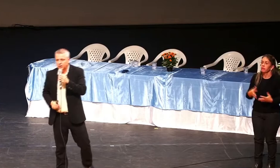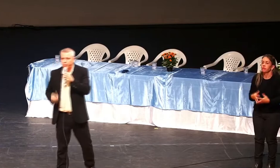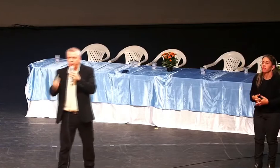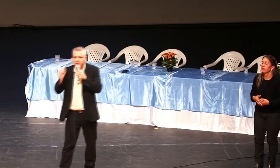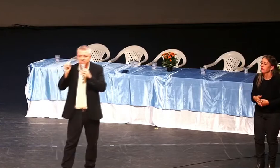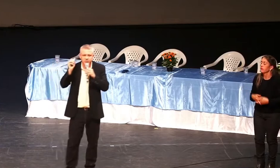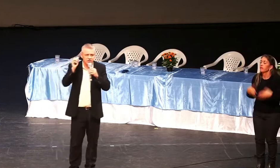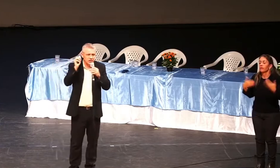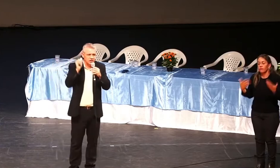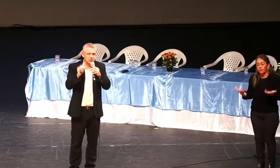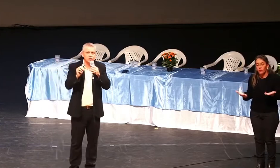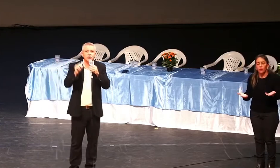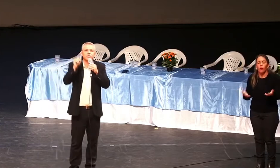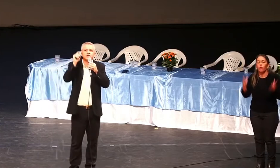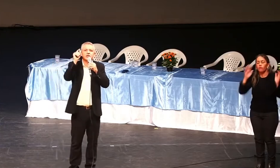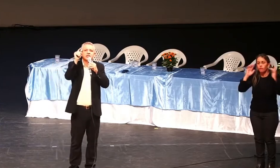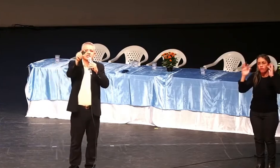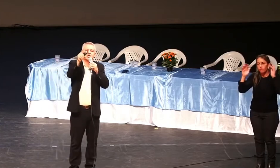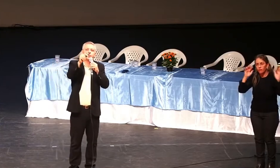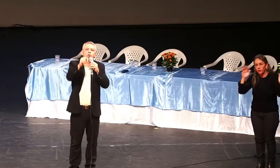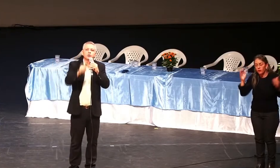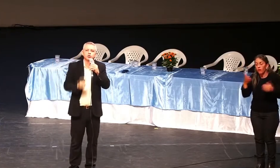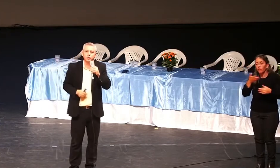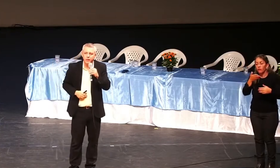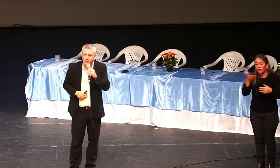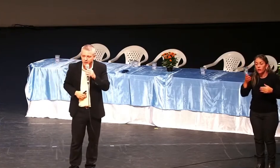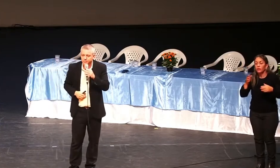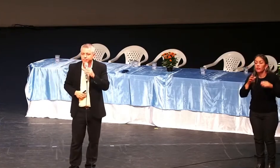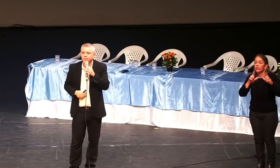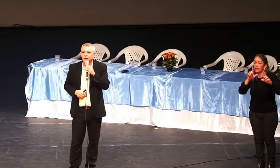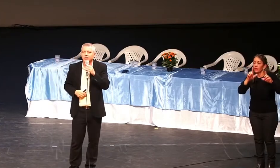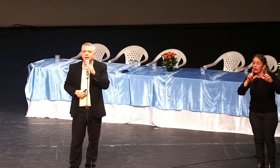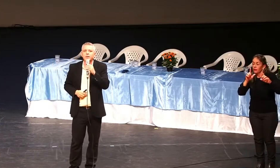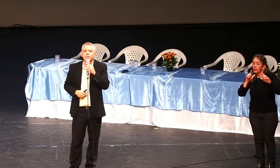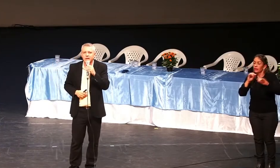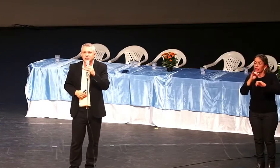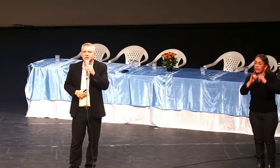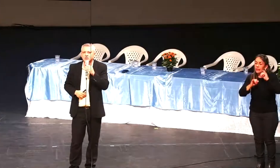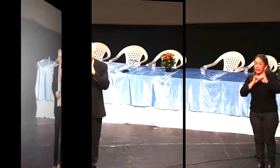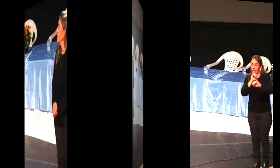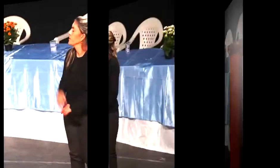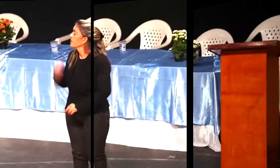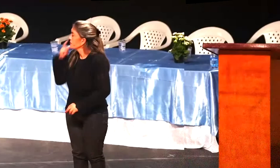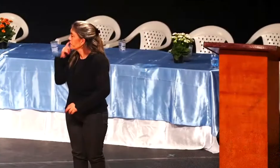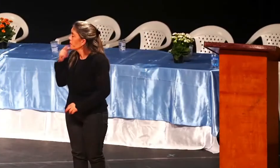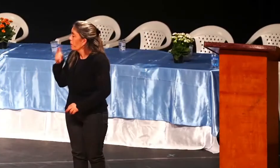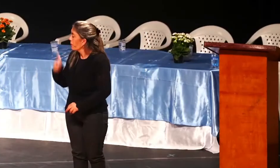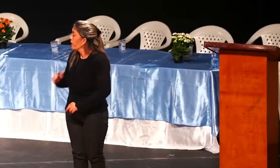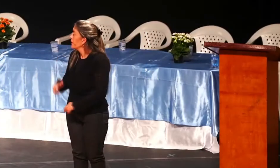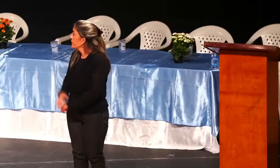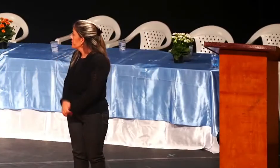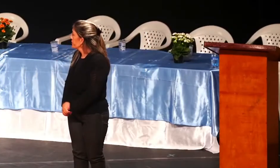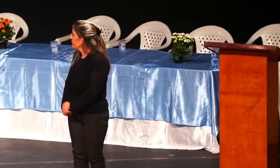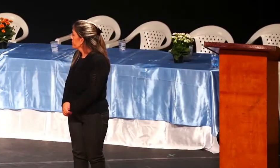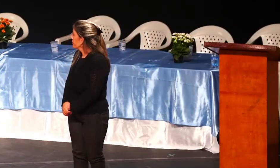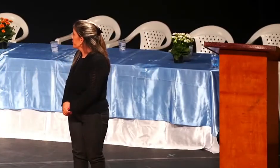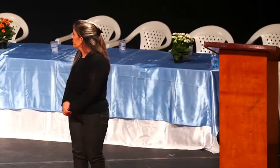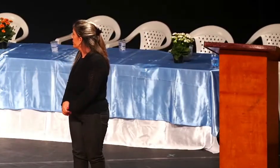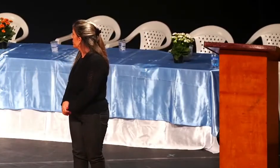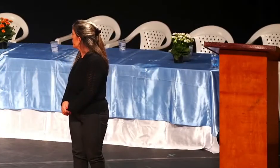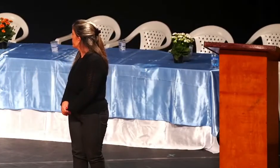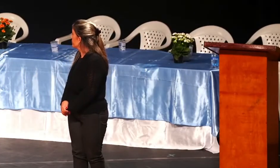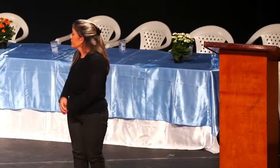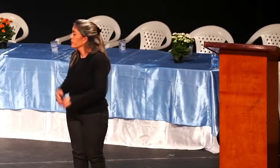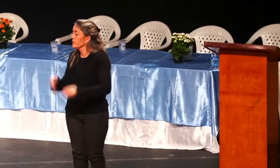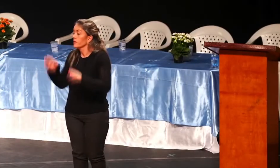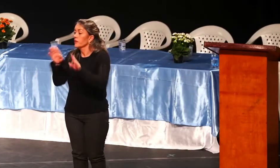Então pense você nisso e você que está assistindo pelo YouTube aí, também pense nisso. Não esquece de fechar a janela.